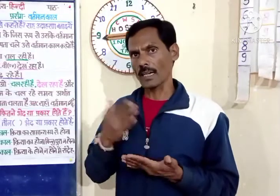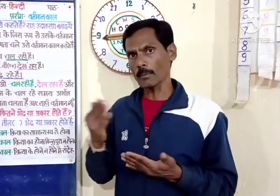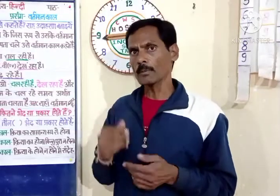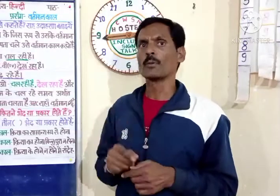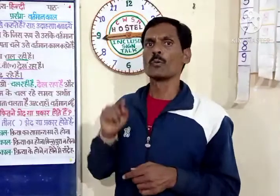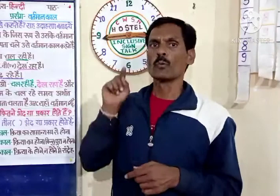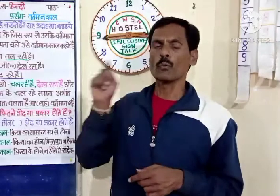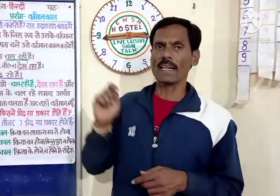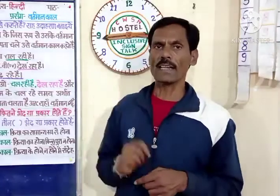तब वह